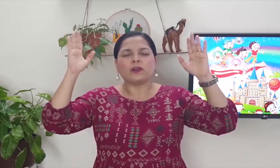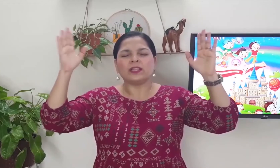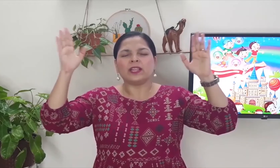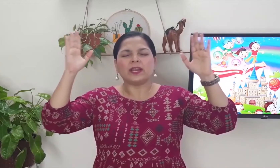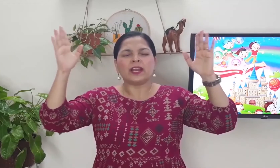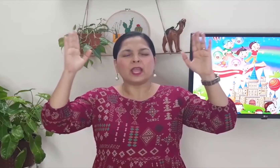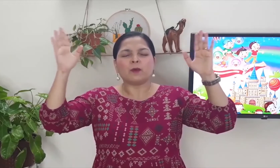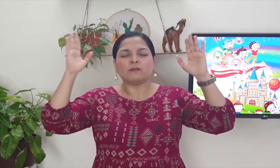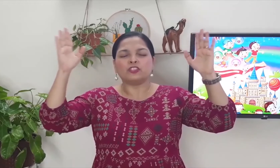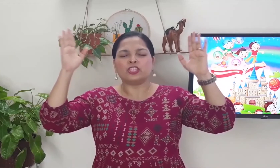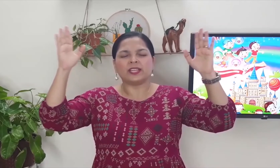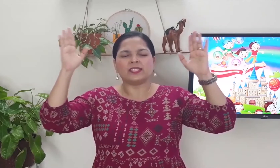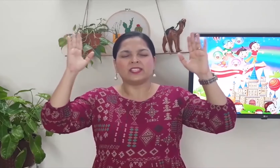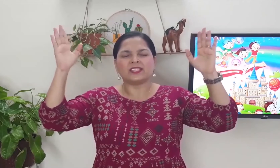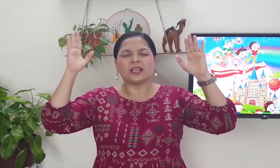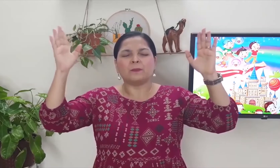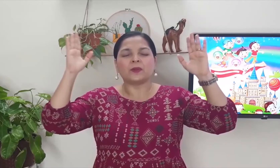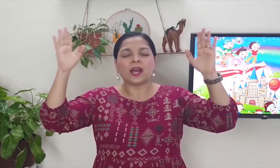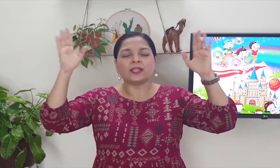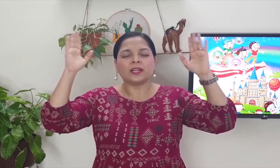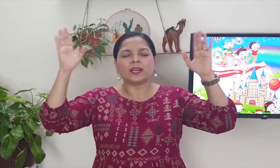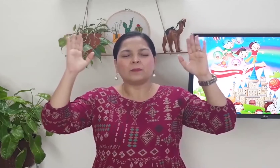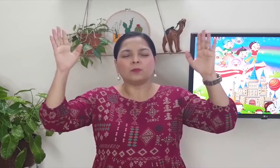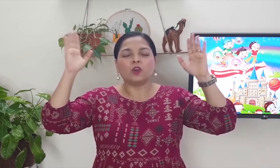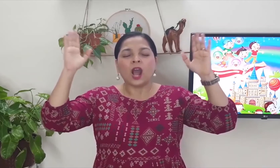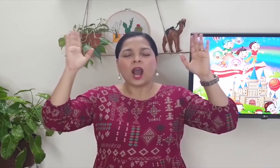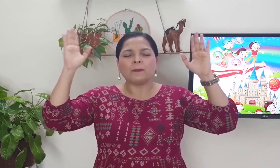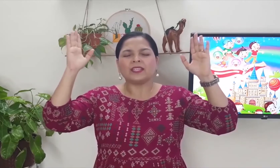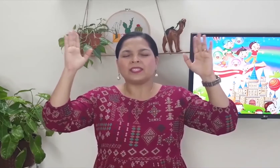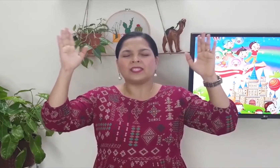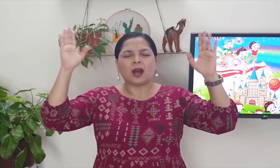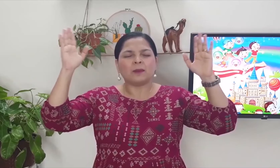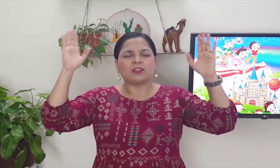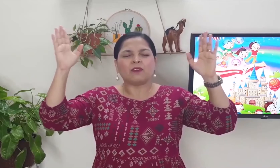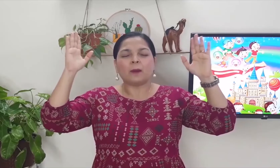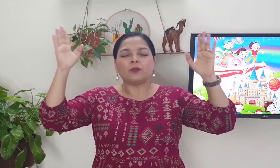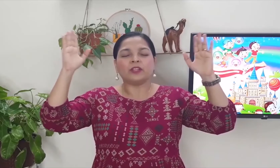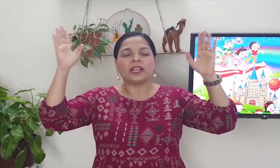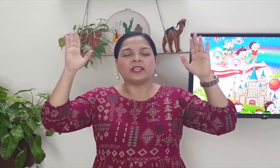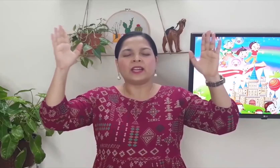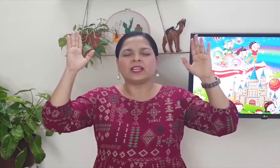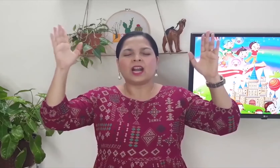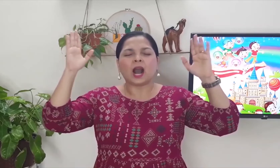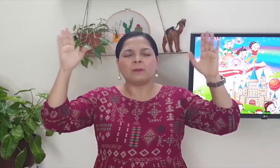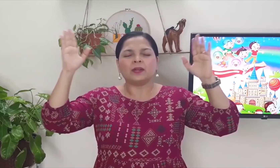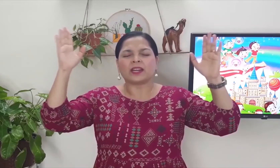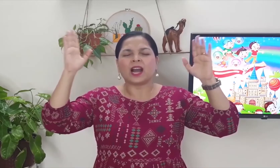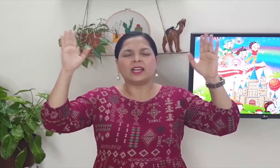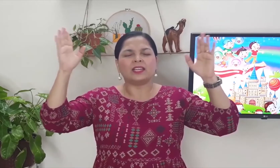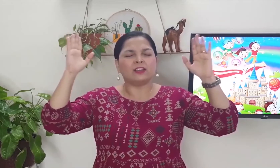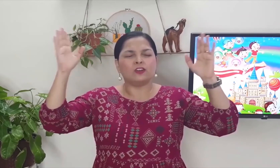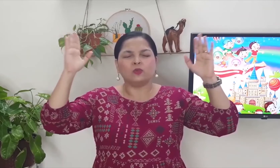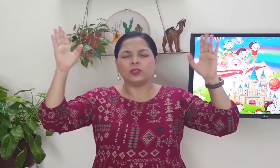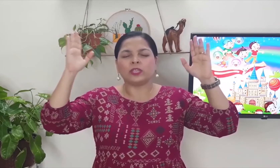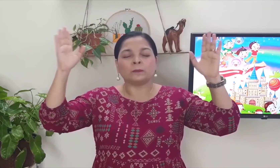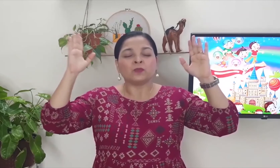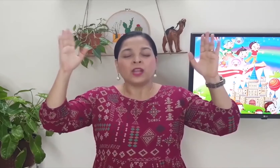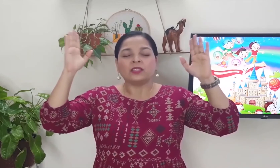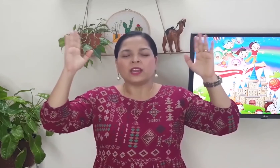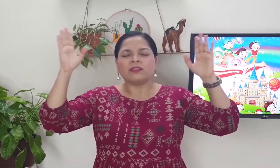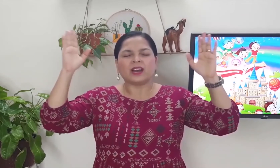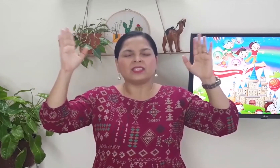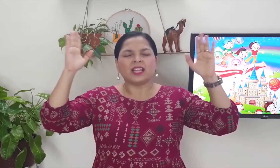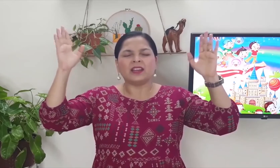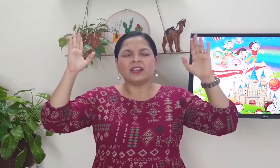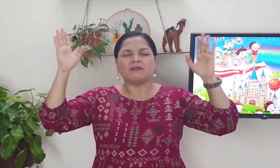हालेलुया, सिना डाला सिठिना सोरामा साथा सिनिना साथा र सोरामा साथा था था था था। ओ परमेश्वर पिता, ओ